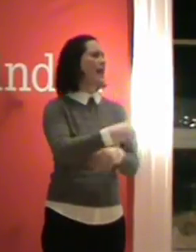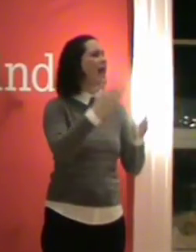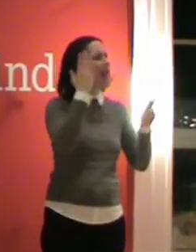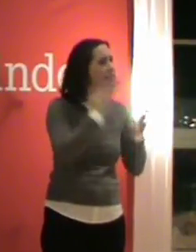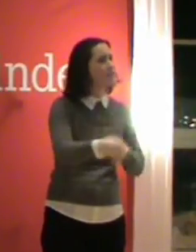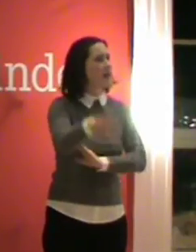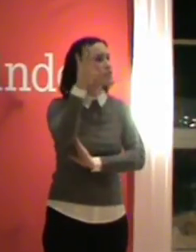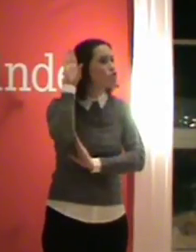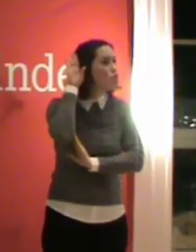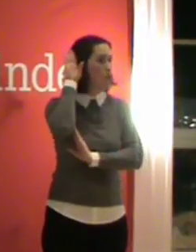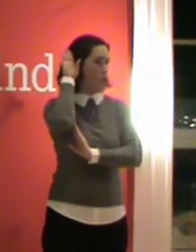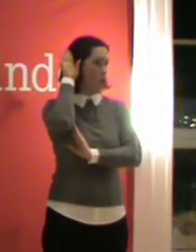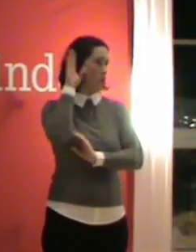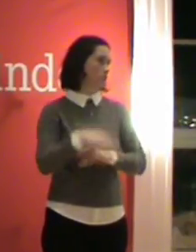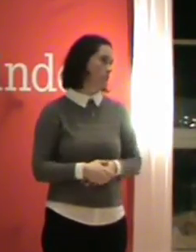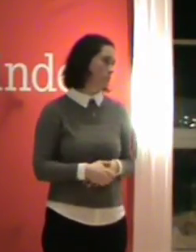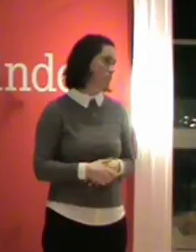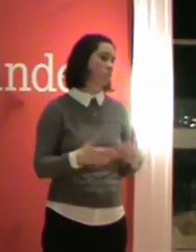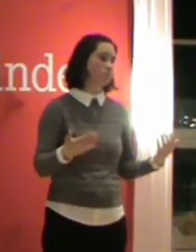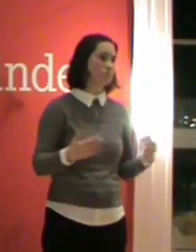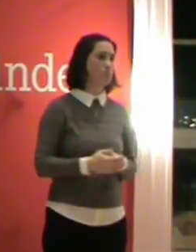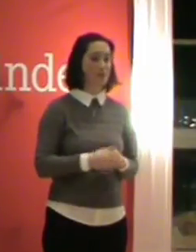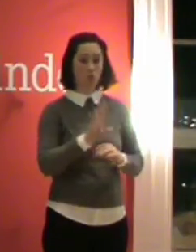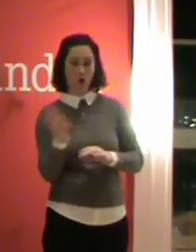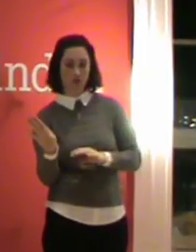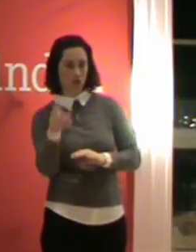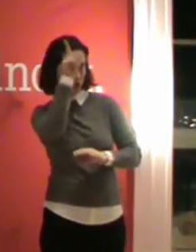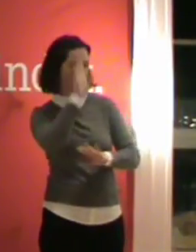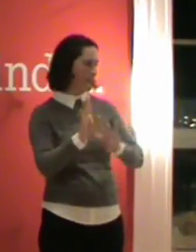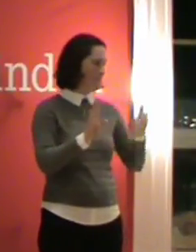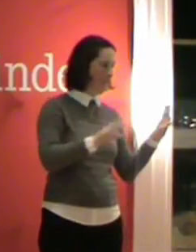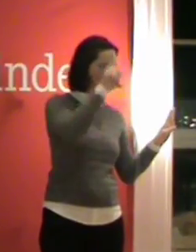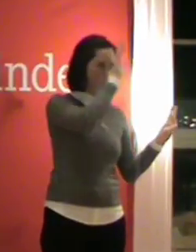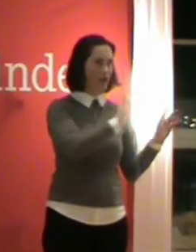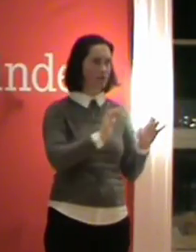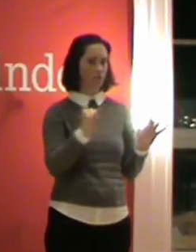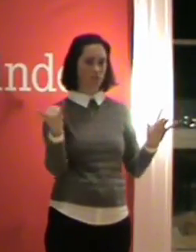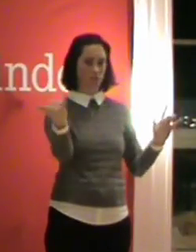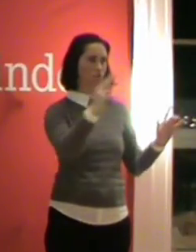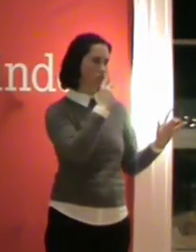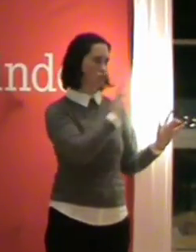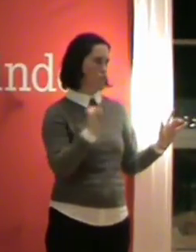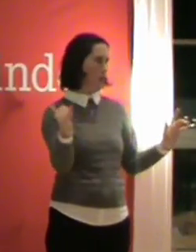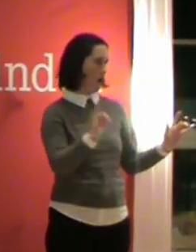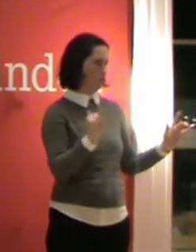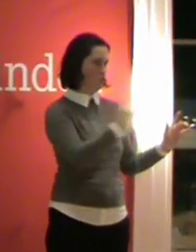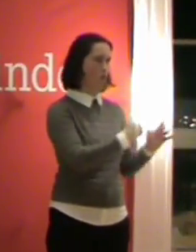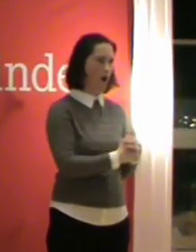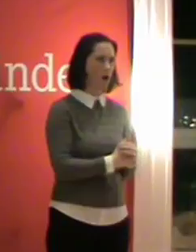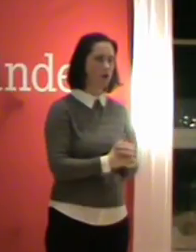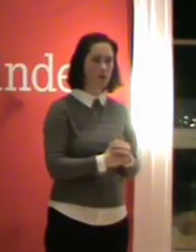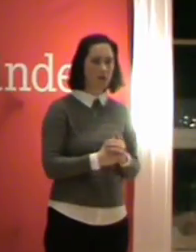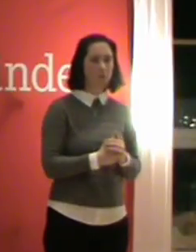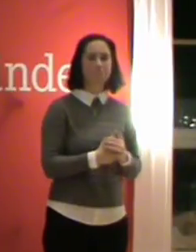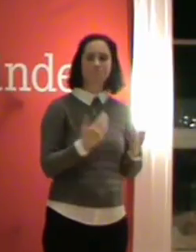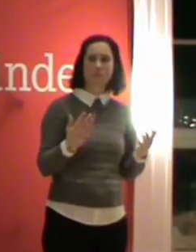hat. Wenn du jetzt durch Ost- und Westdeutschland so viel tourst, im Zuge dieser Kandidatur, hast